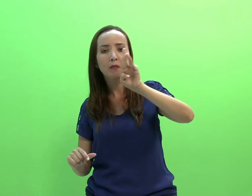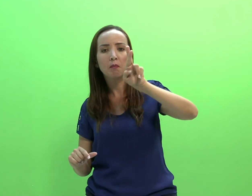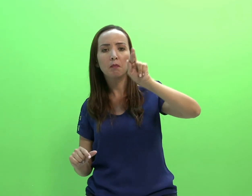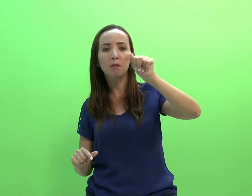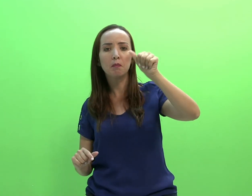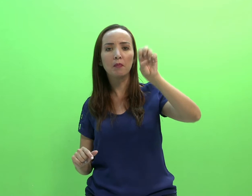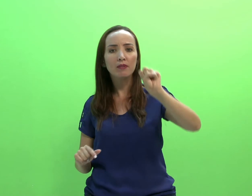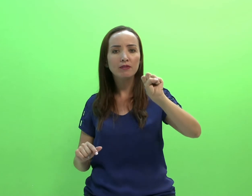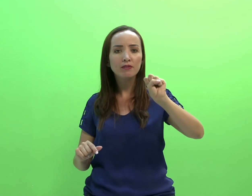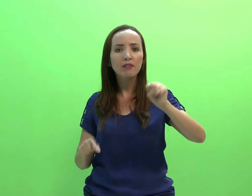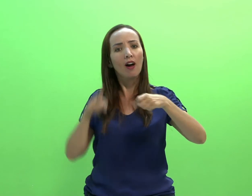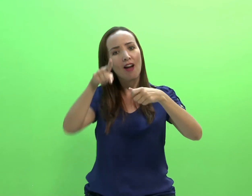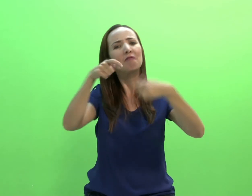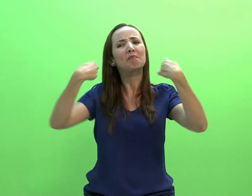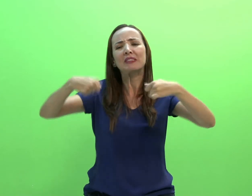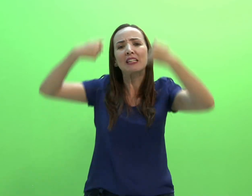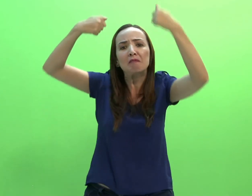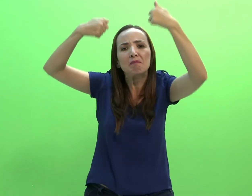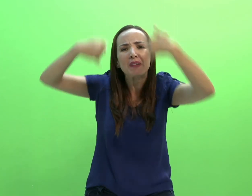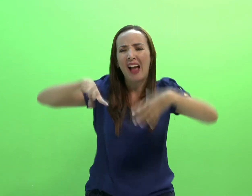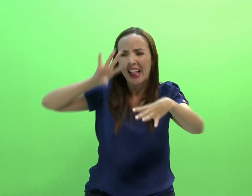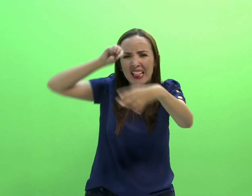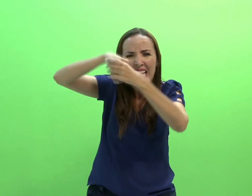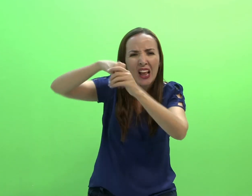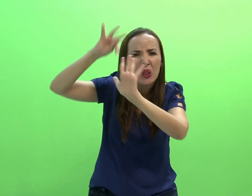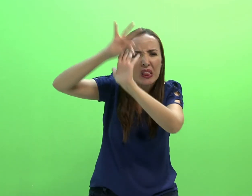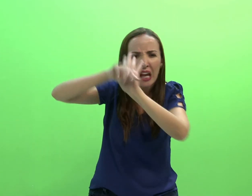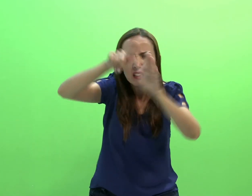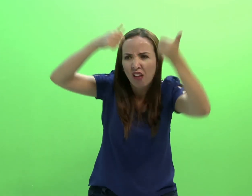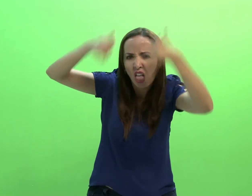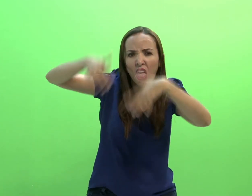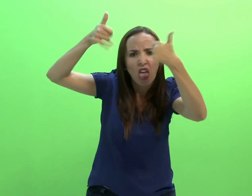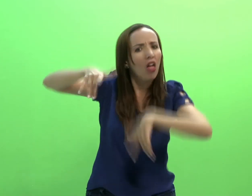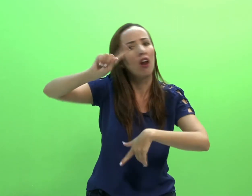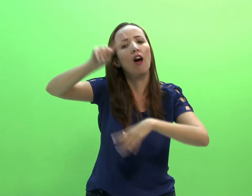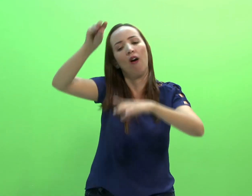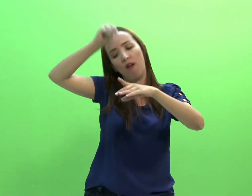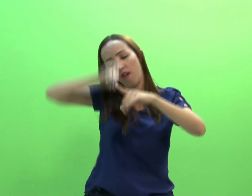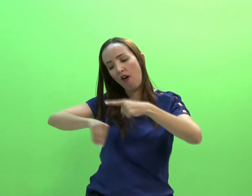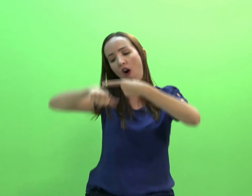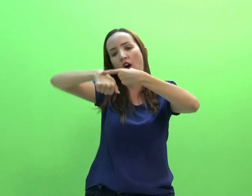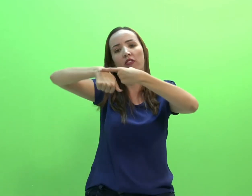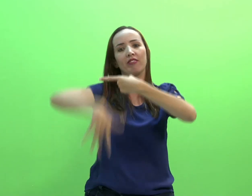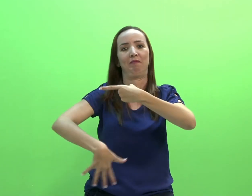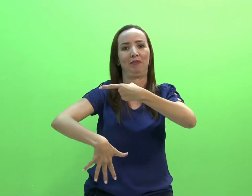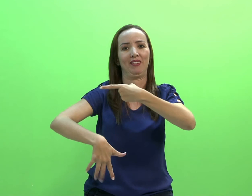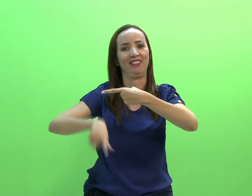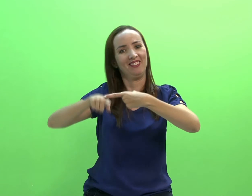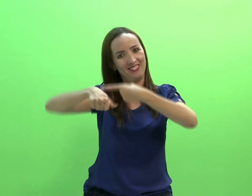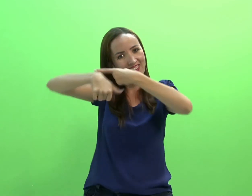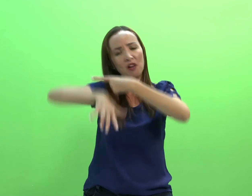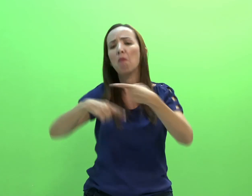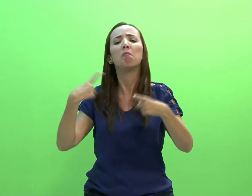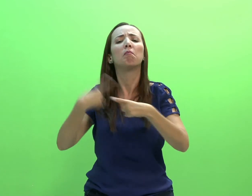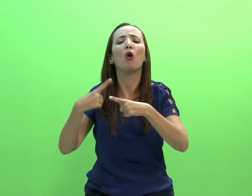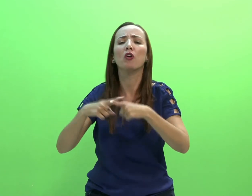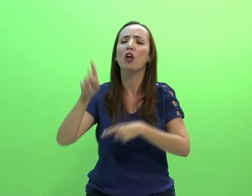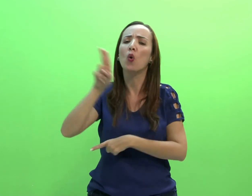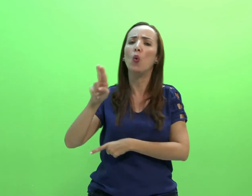Libras. Uma com L maiúscula, outra minúscula. Então, no seu texto, você não precisa ficar colocando, você pode